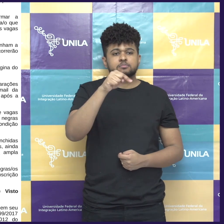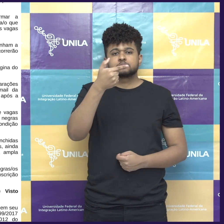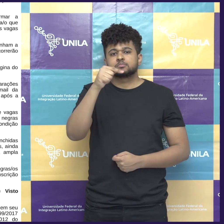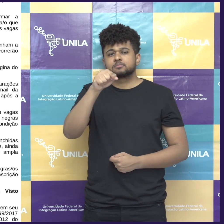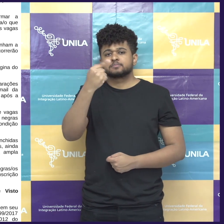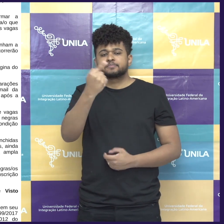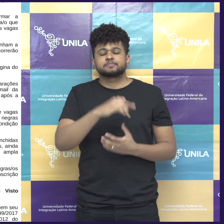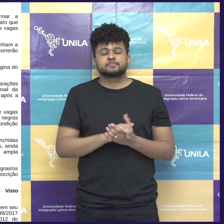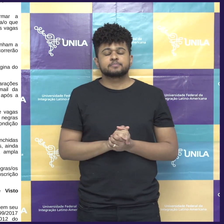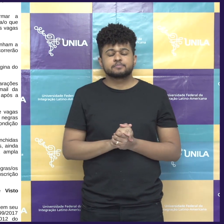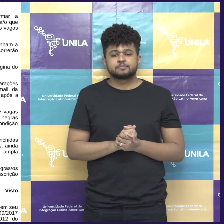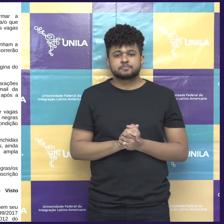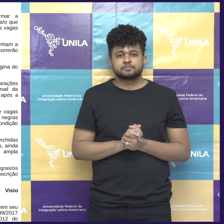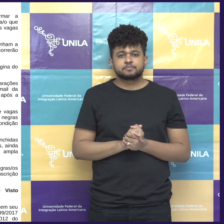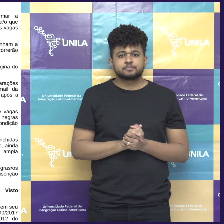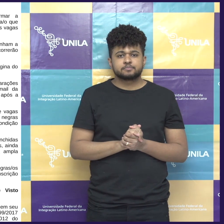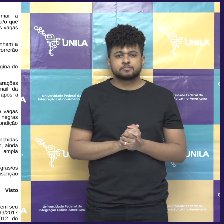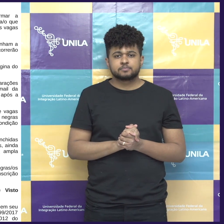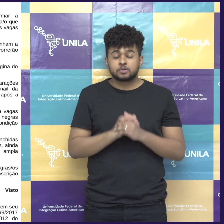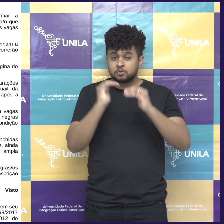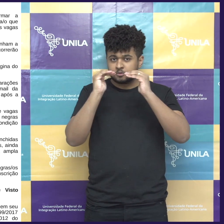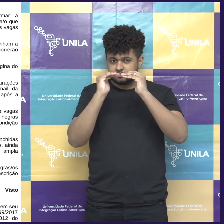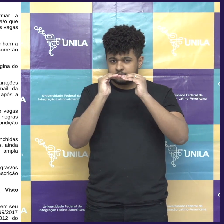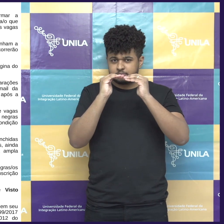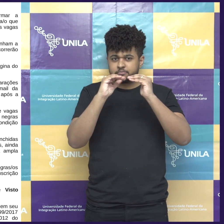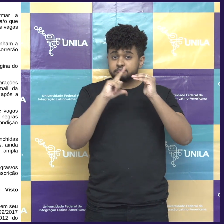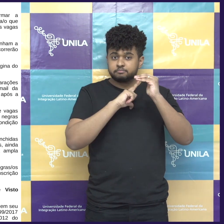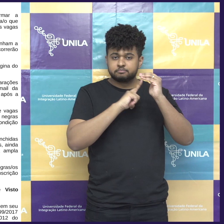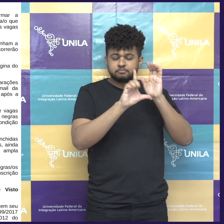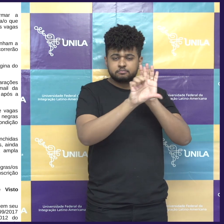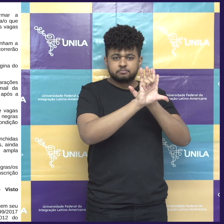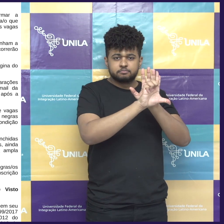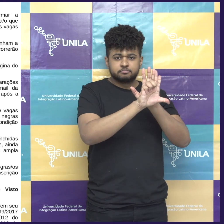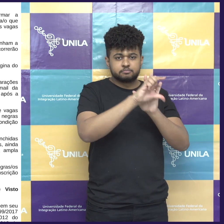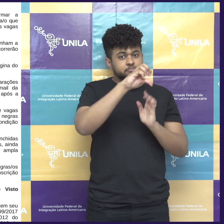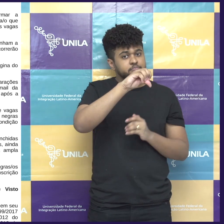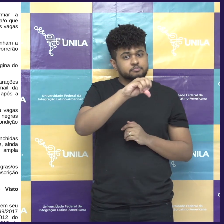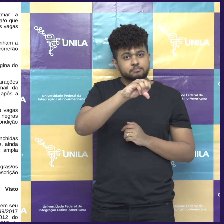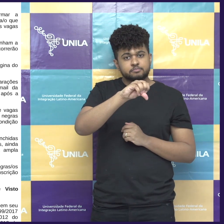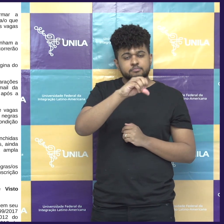3.2.1. Em consonância com o disposto na Lei